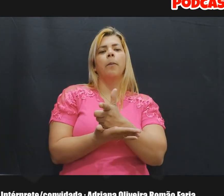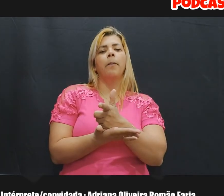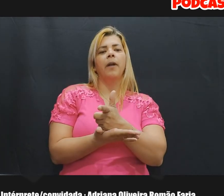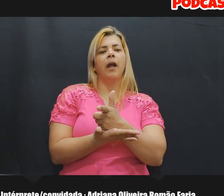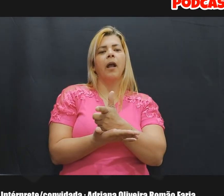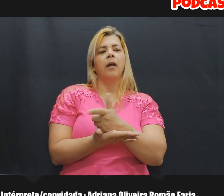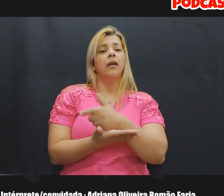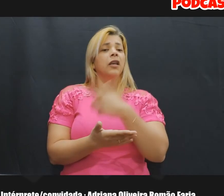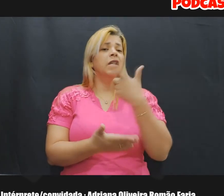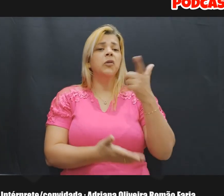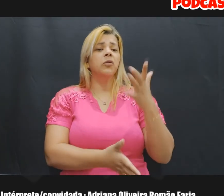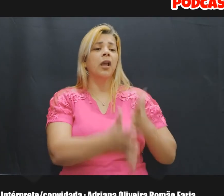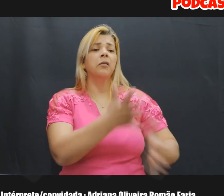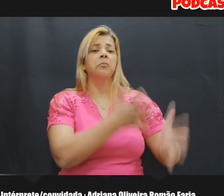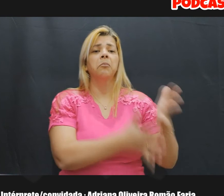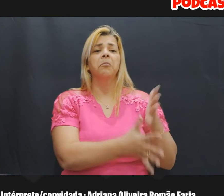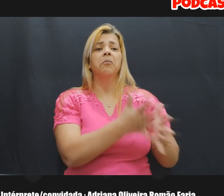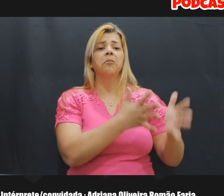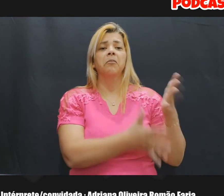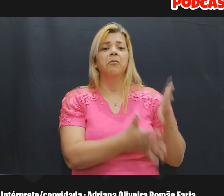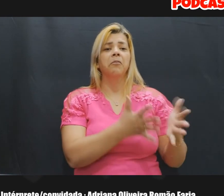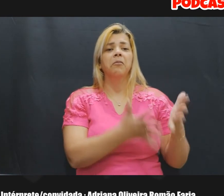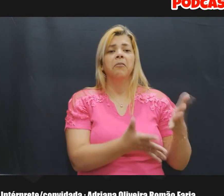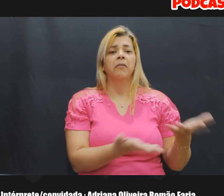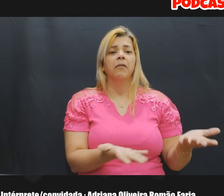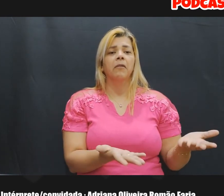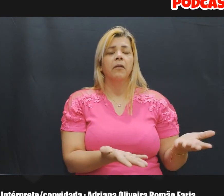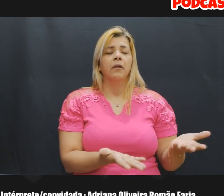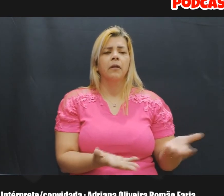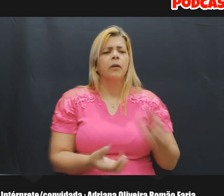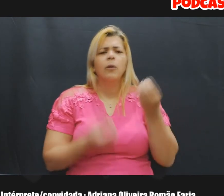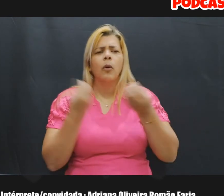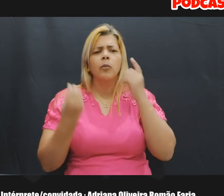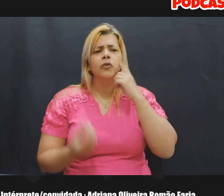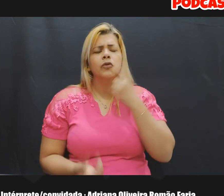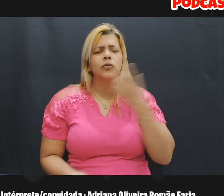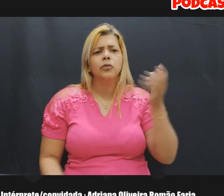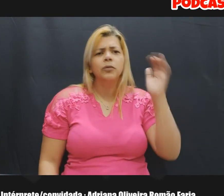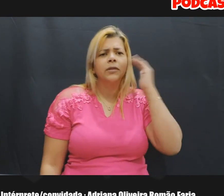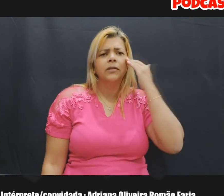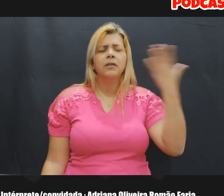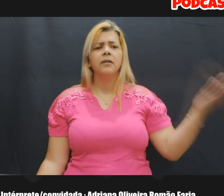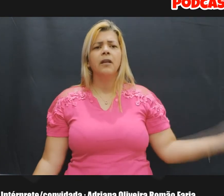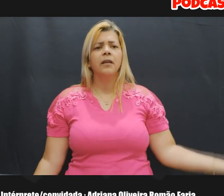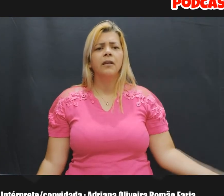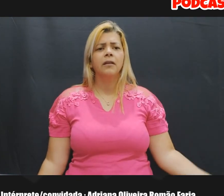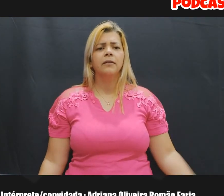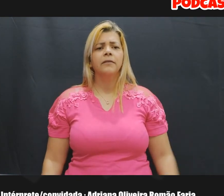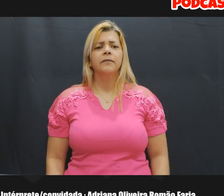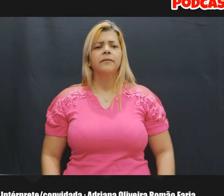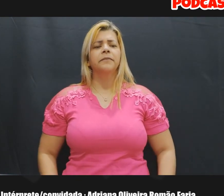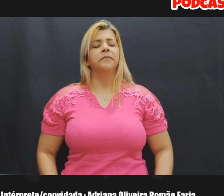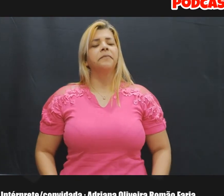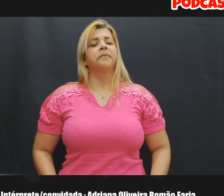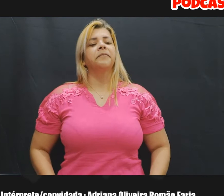um tradutor do português para Libras para ele poder entender o que ele quer comprar. Sabe, como que funciona esse meio nesse sentido,